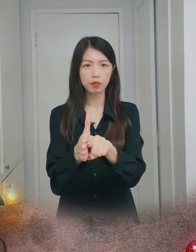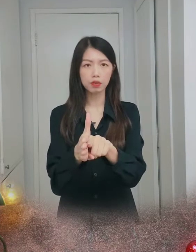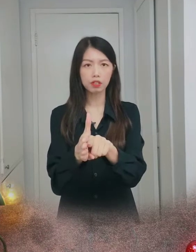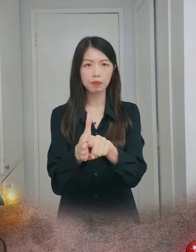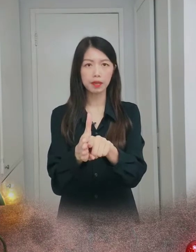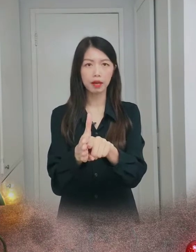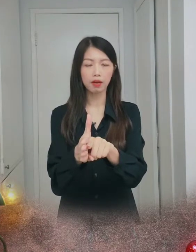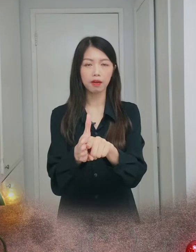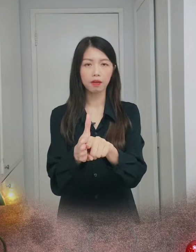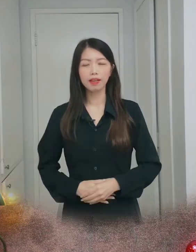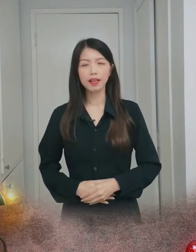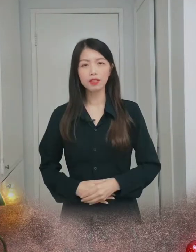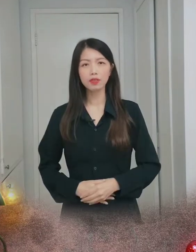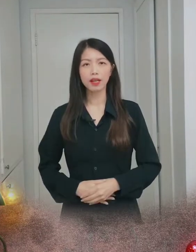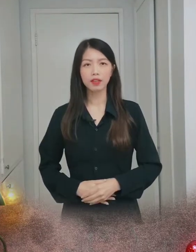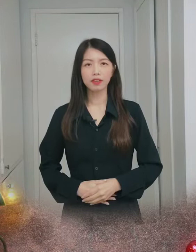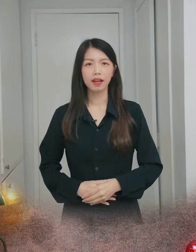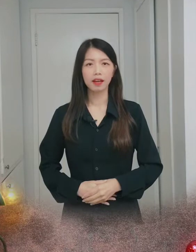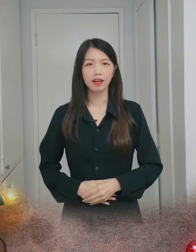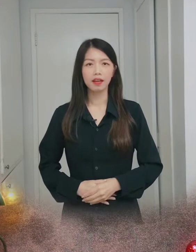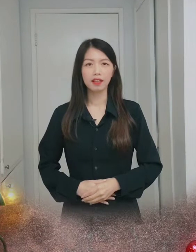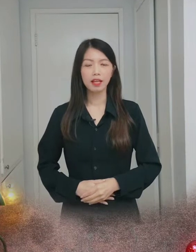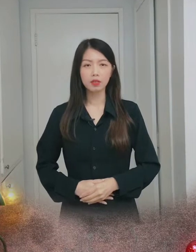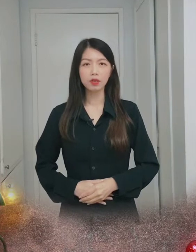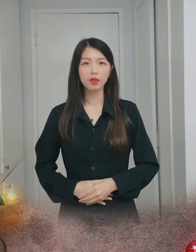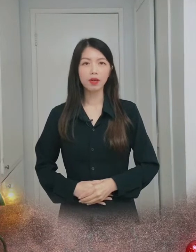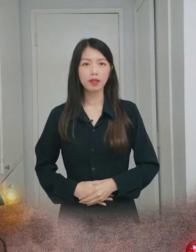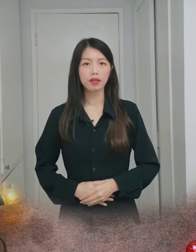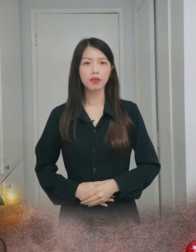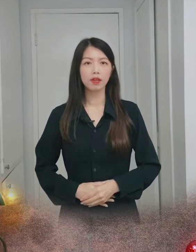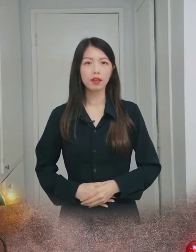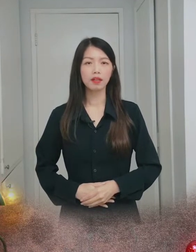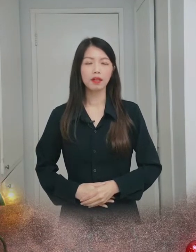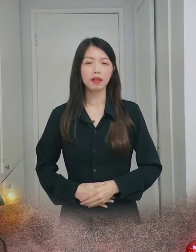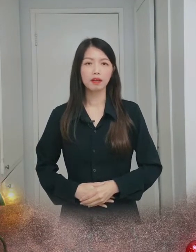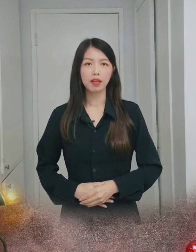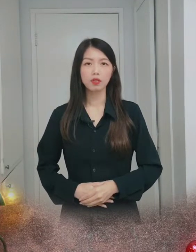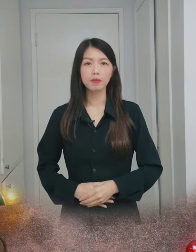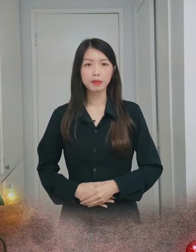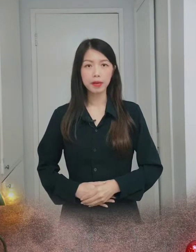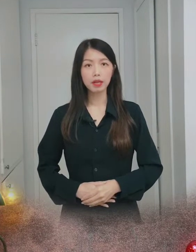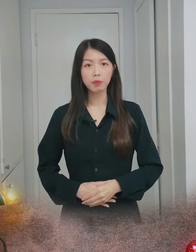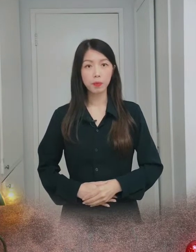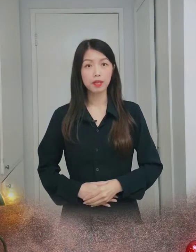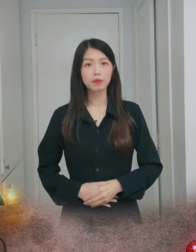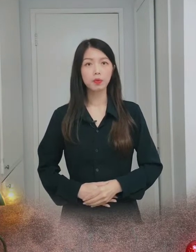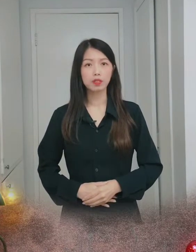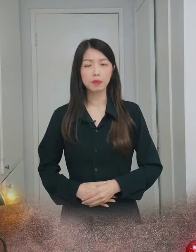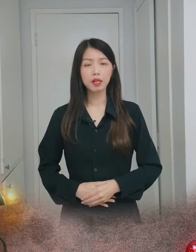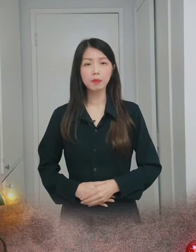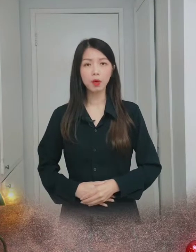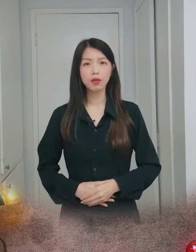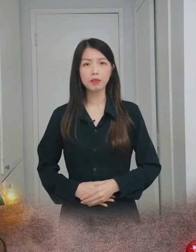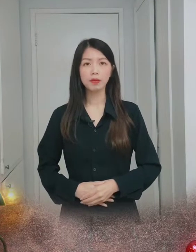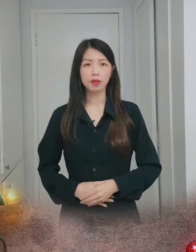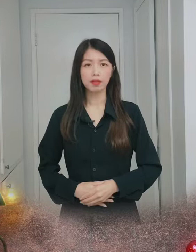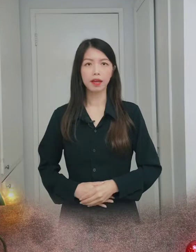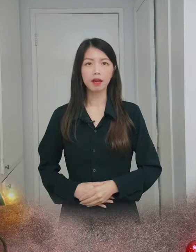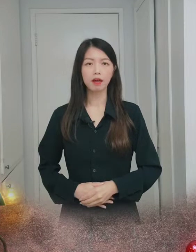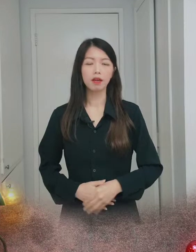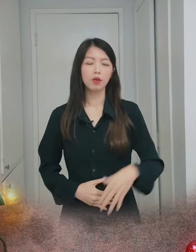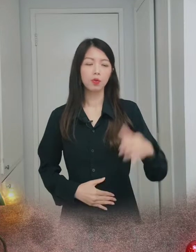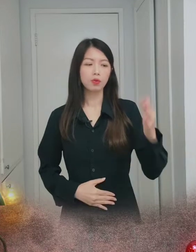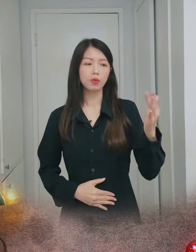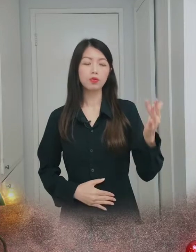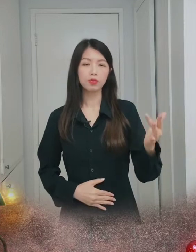왼손바닥에 붙여주시면 돼요. 예수 나셨다. 예수라고 한 뜻의 수어는 예수님이 십자가에 못 박히신 모습을 표현하시면